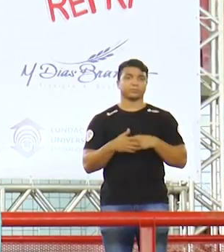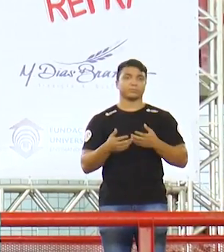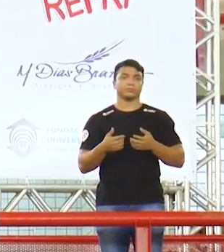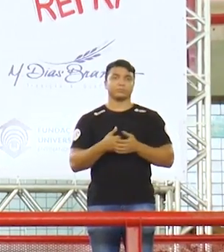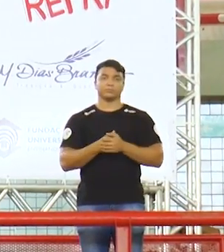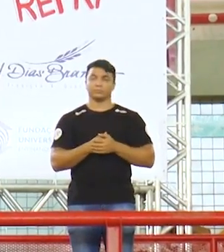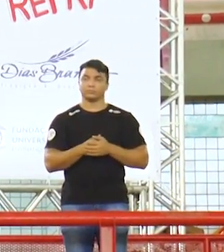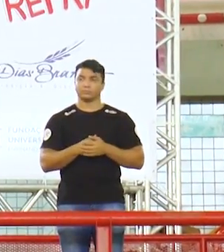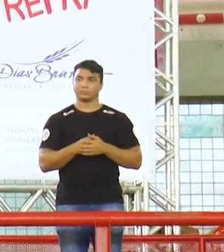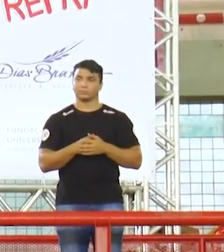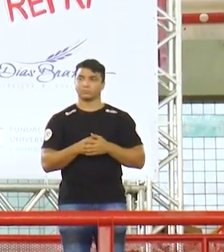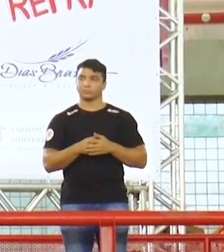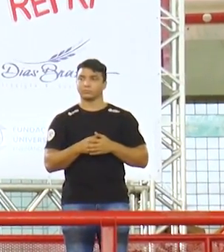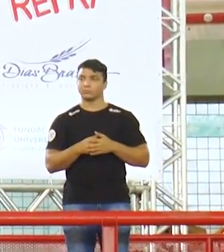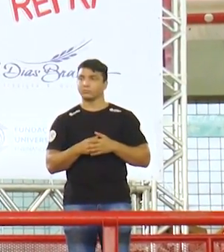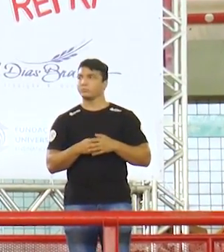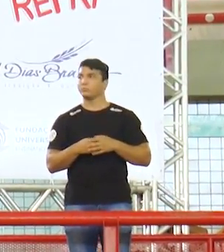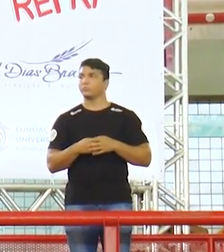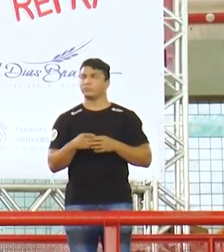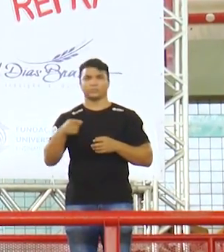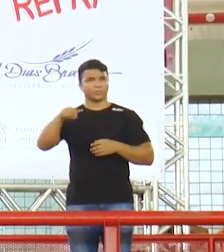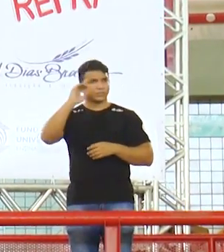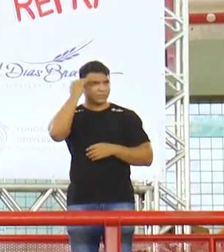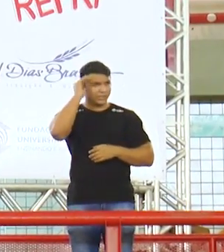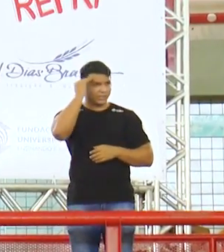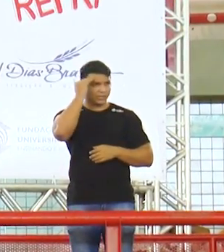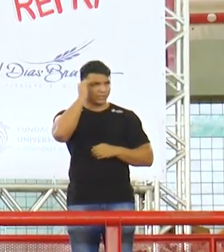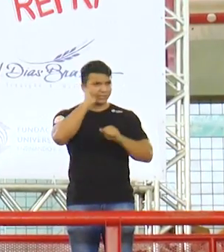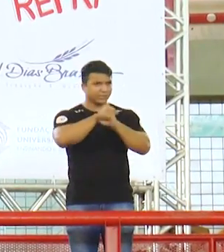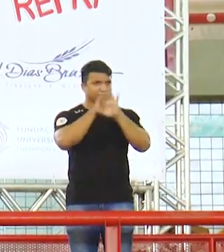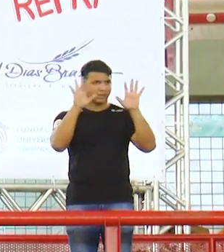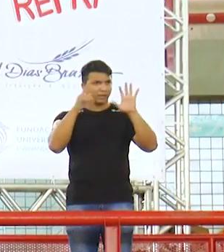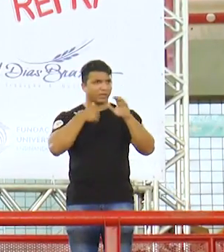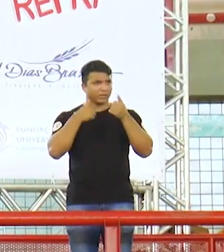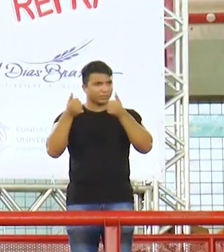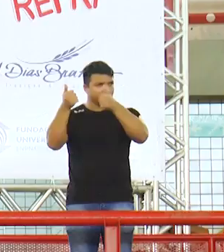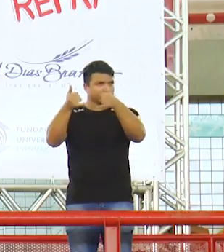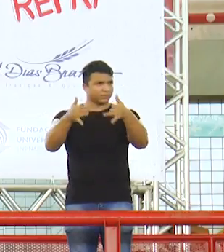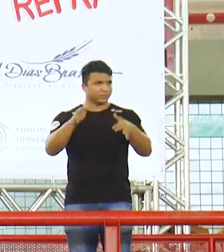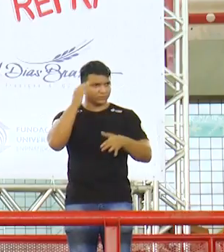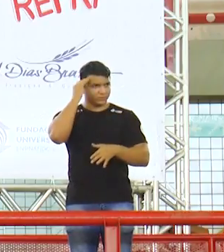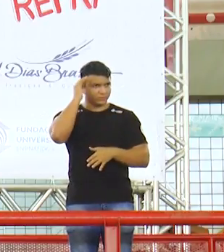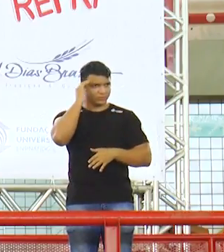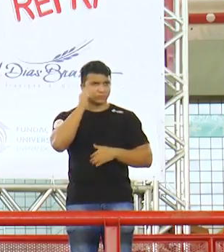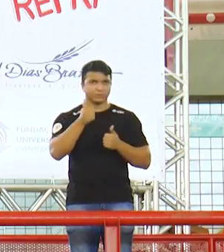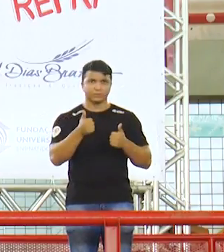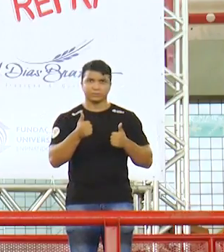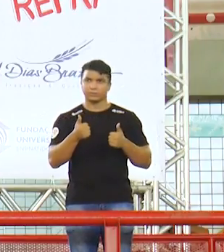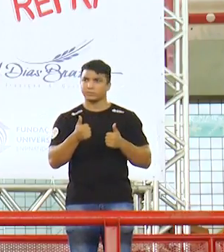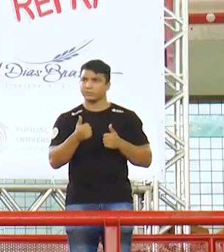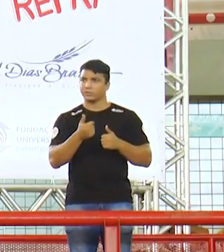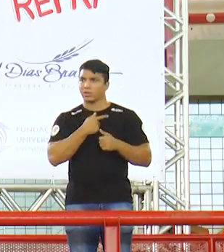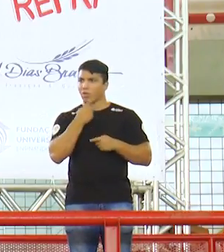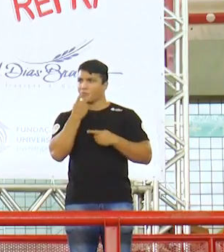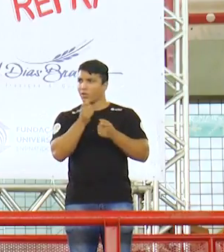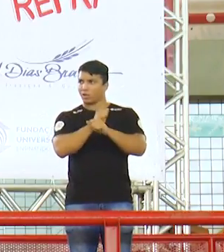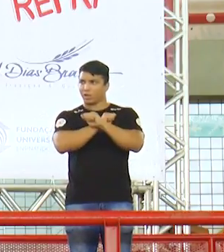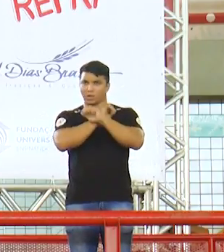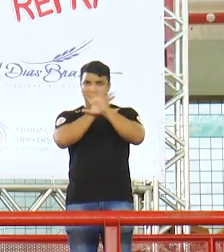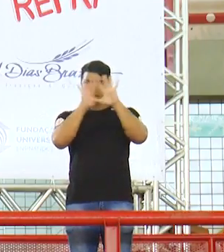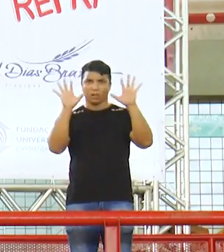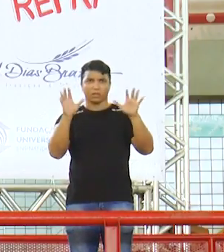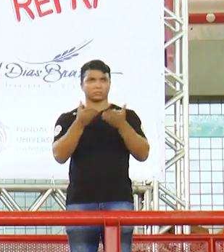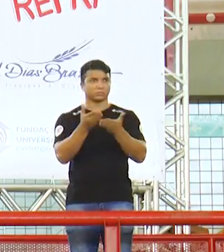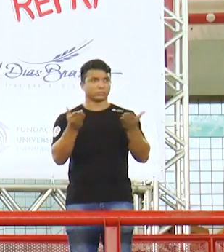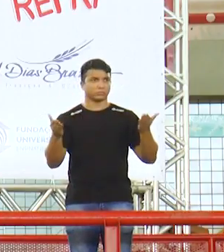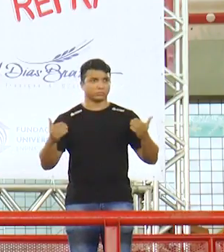Tá bom? Vocês estão entendendo direitinho o que eu estou falando? Eu estou falando claramente com